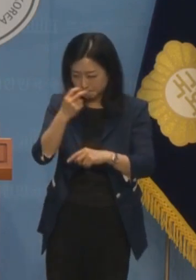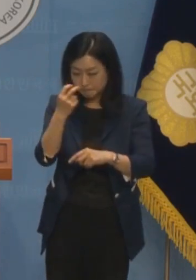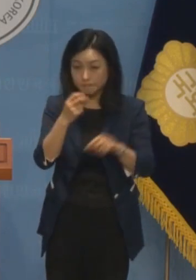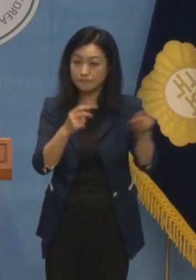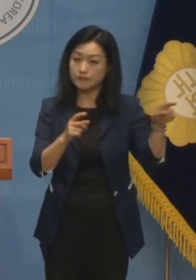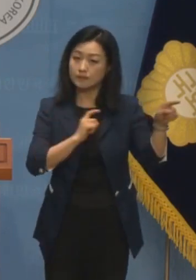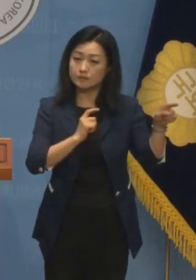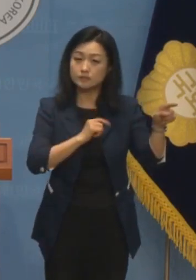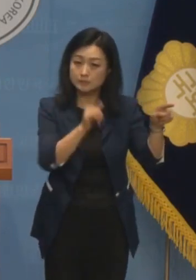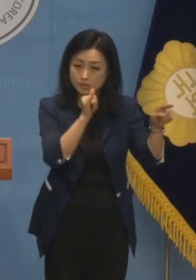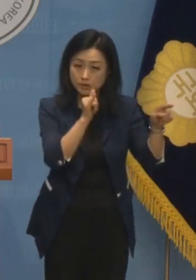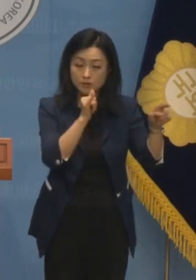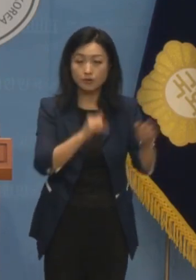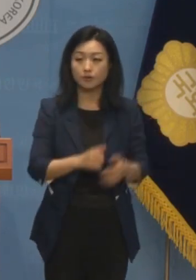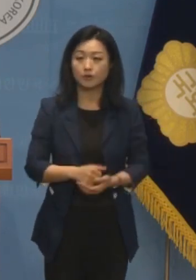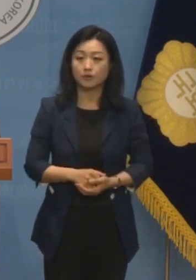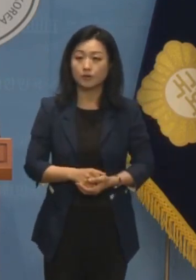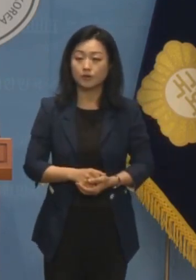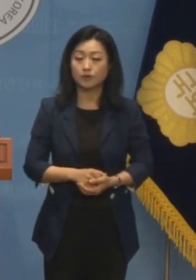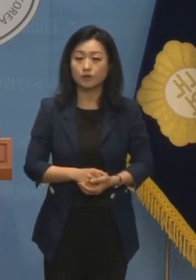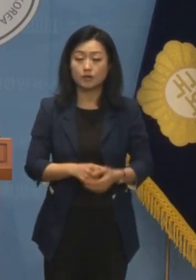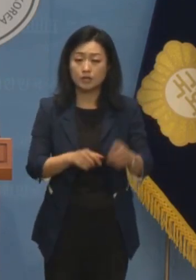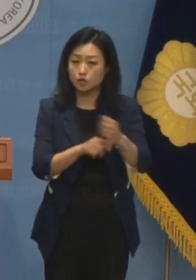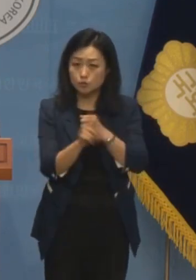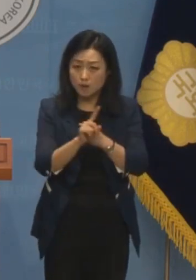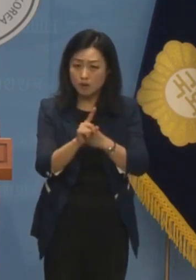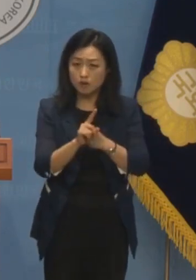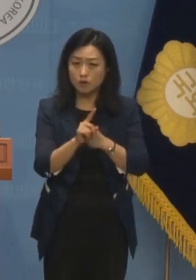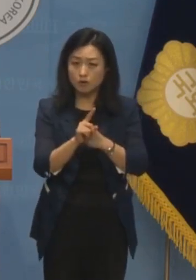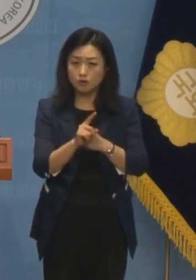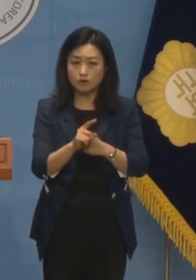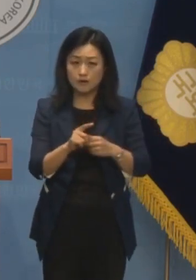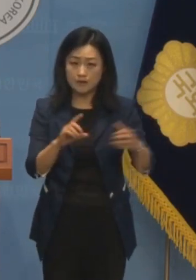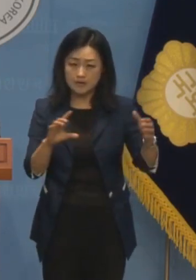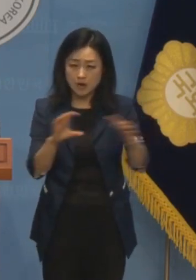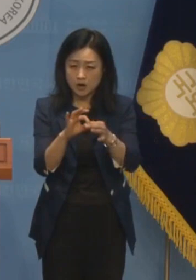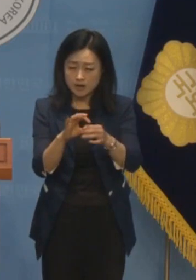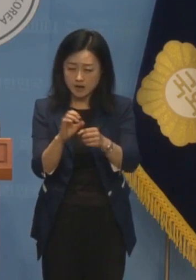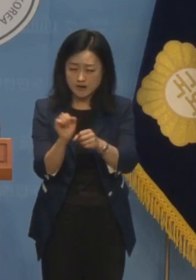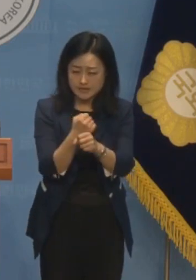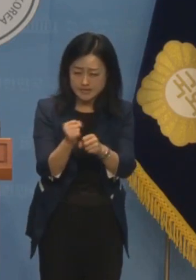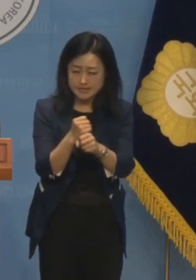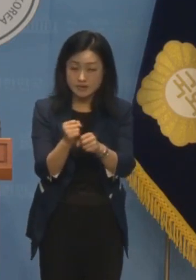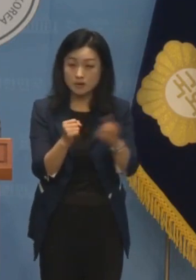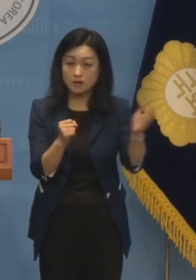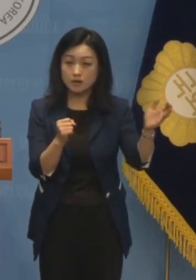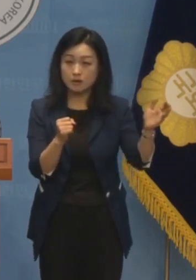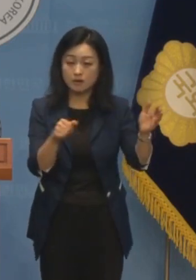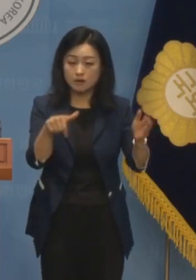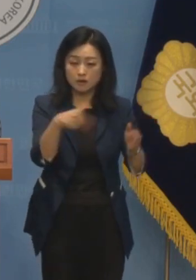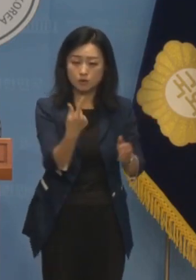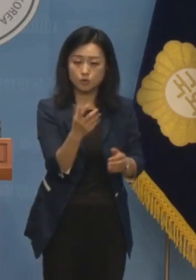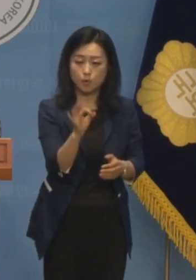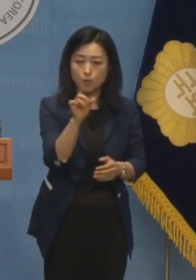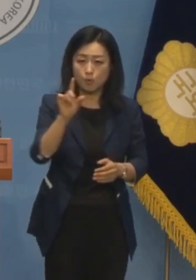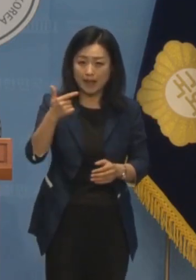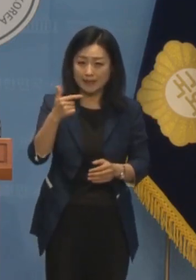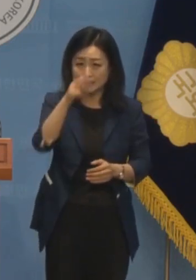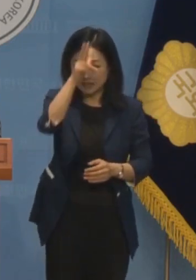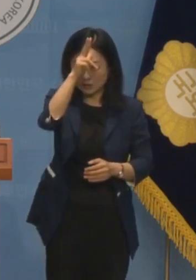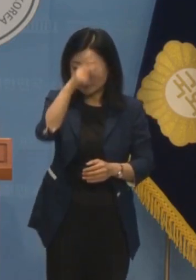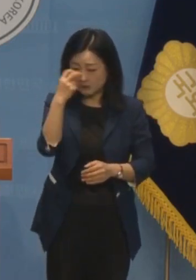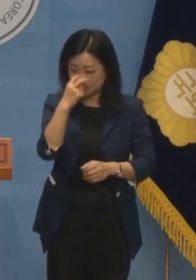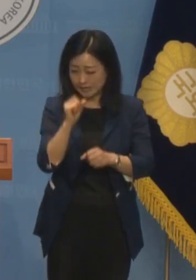매우 의심스럽습니다. 무슨 수를 써서라도 엮어 넣으려는 과거 공안기관의 사찰과